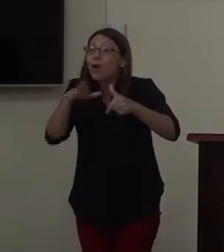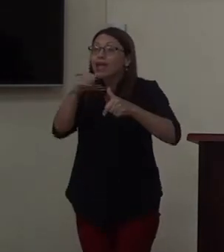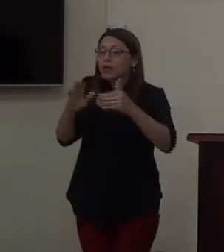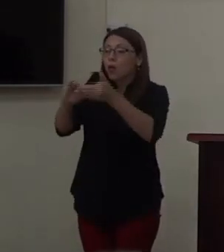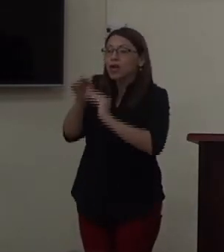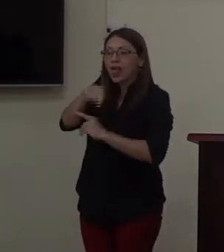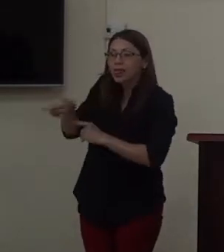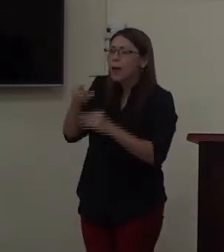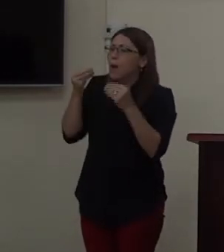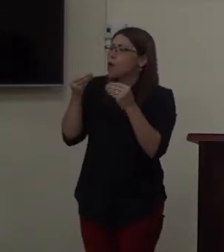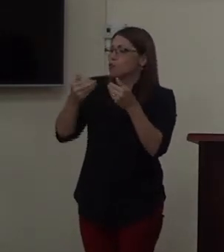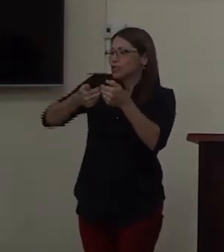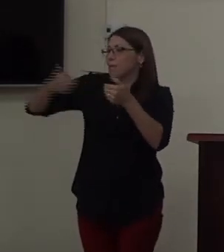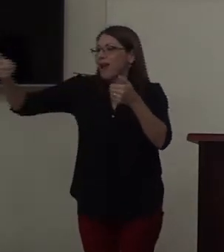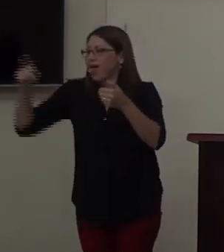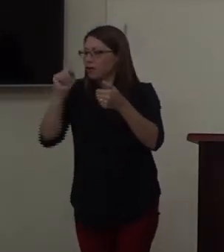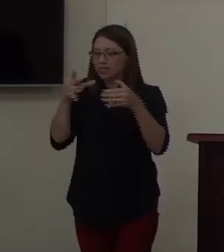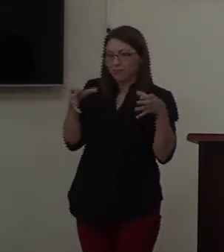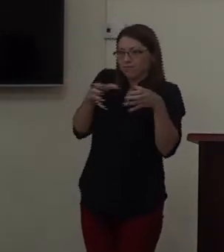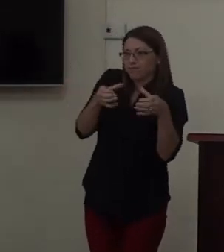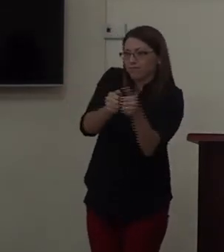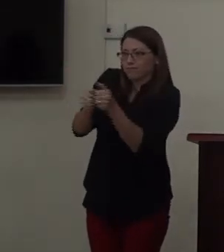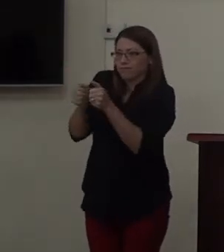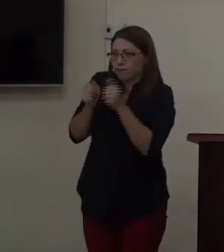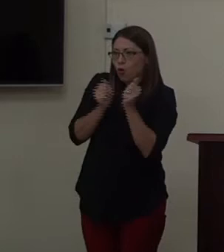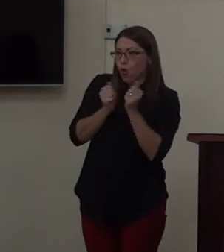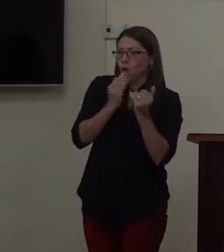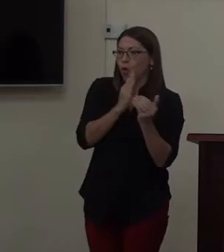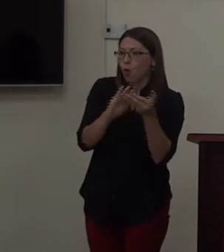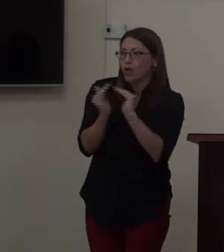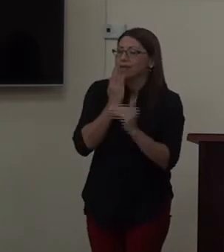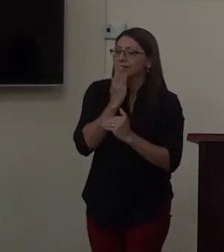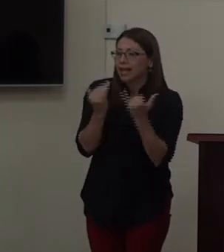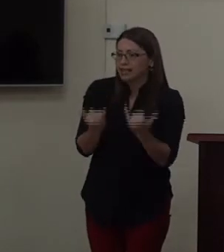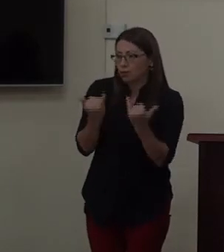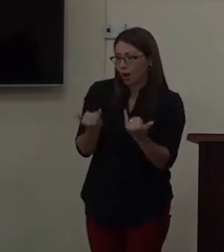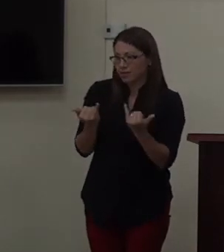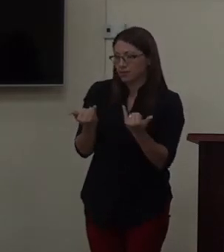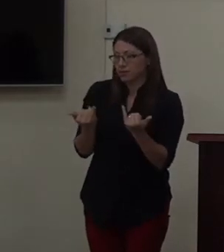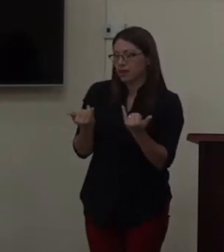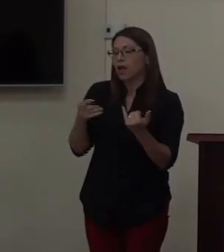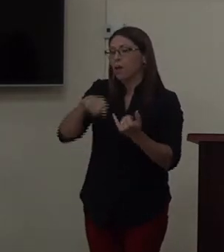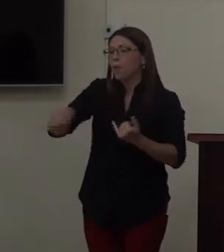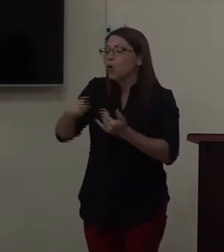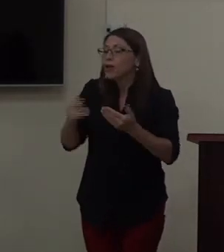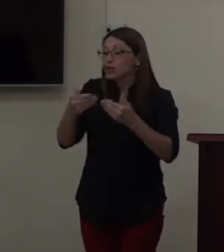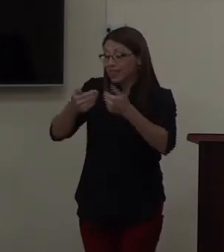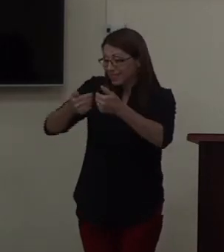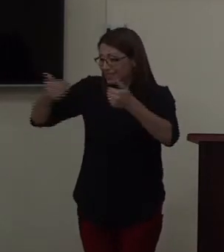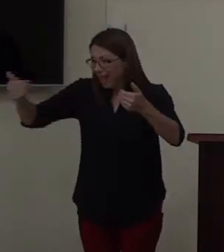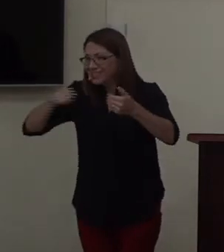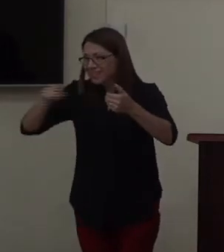comunidad muy, muy separada del resto de las comunidades indígenas, por lo menos en términos de distancia, de